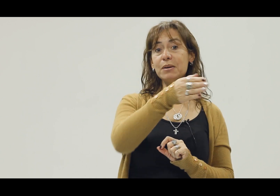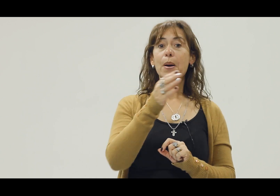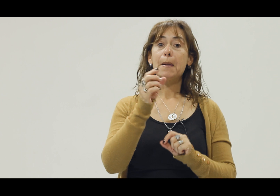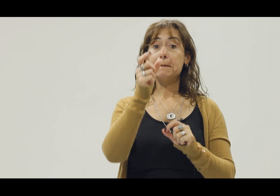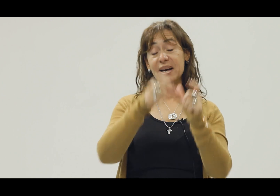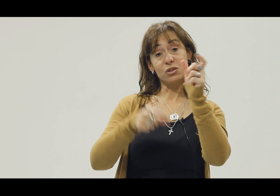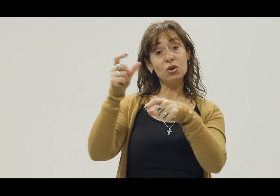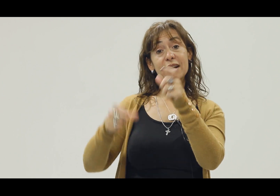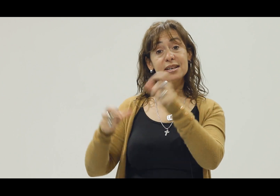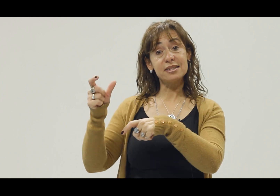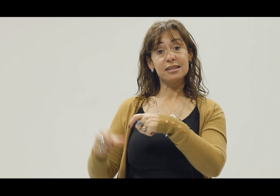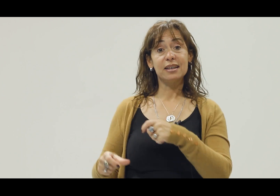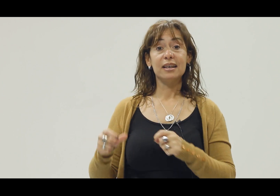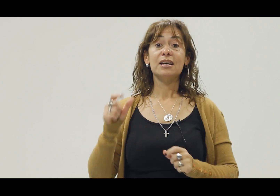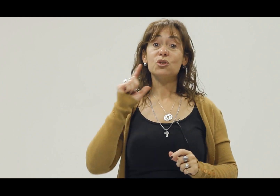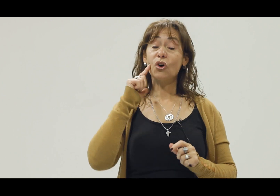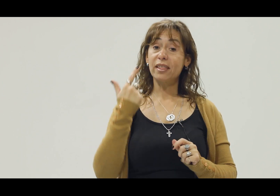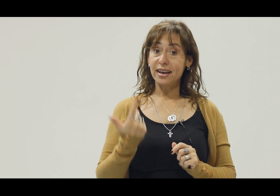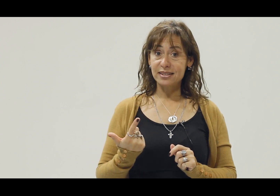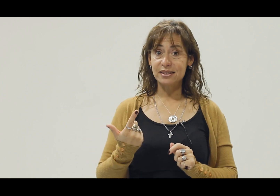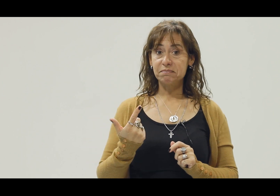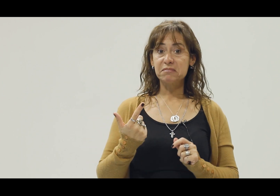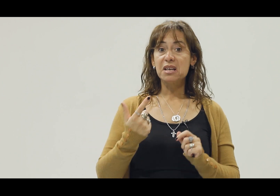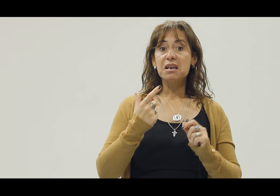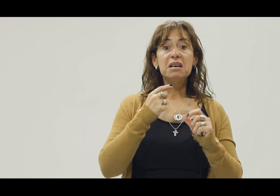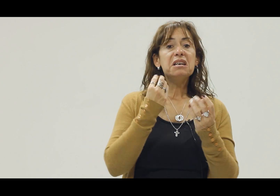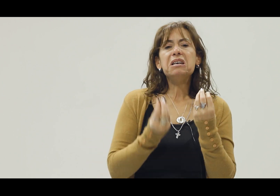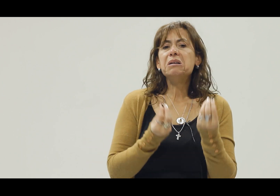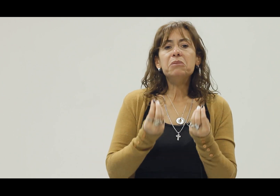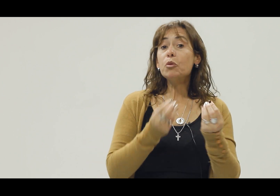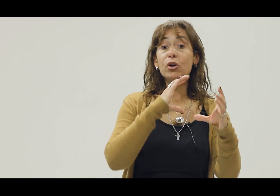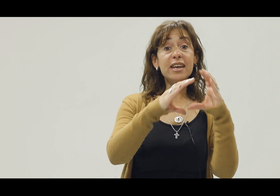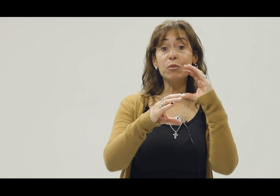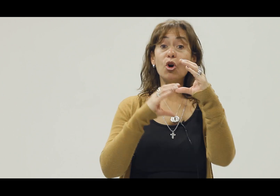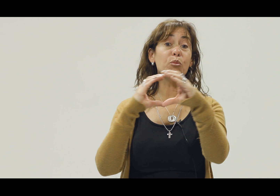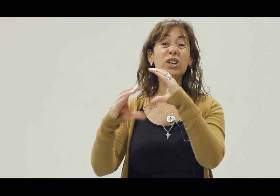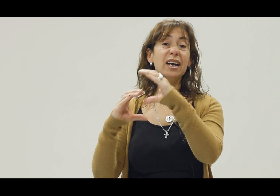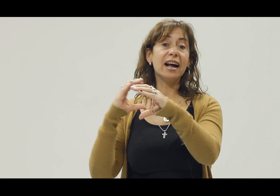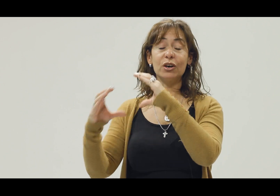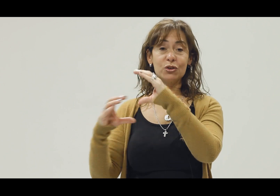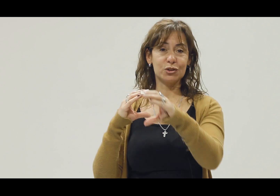personas sordas y no podíamos comunicarnos.